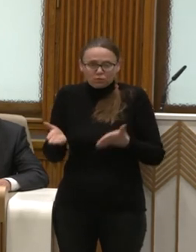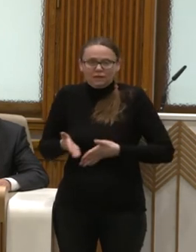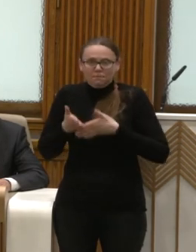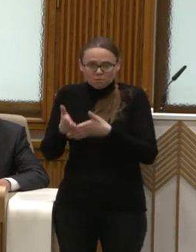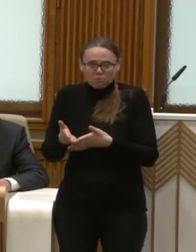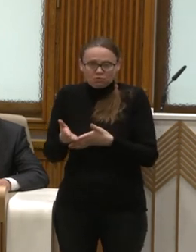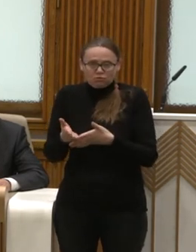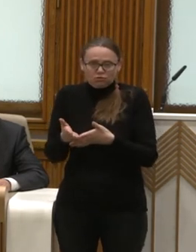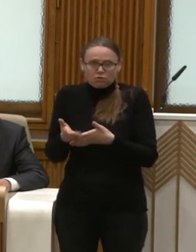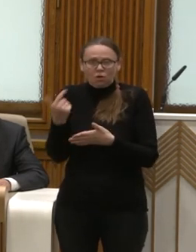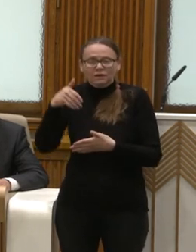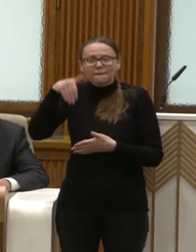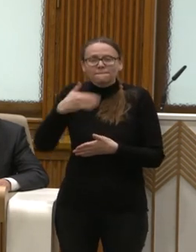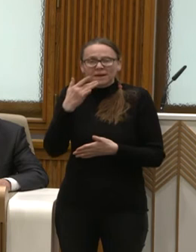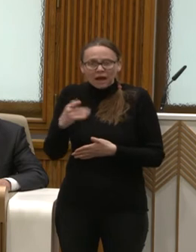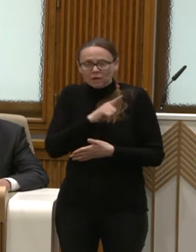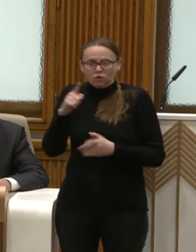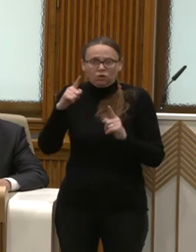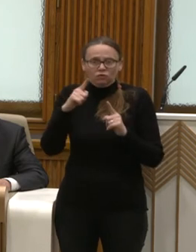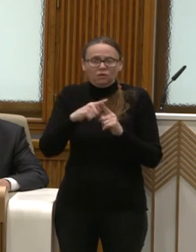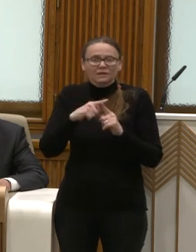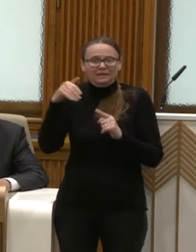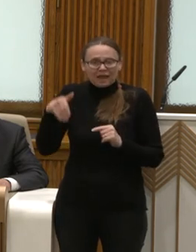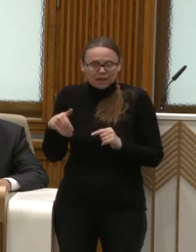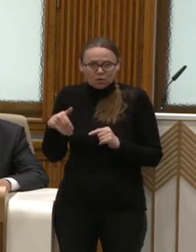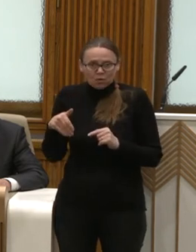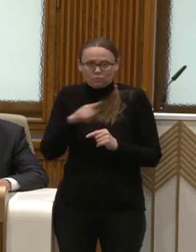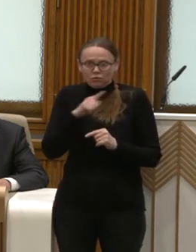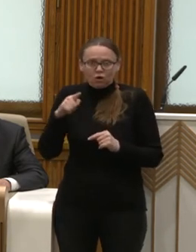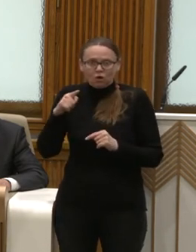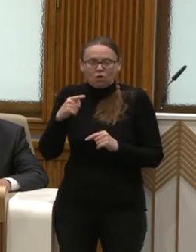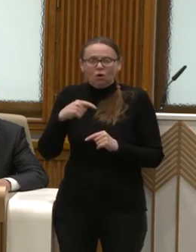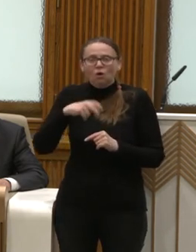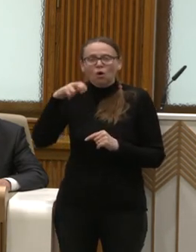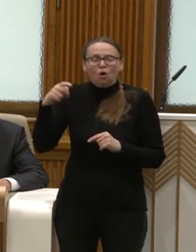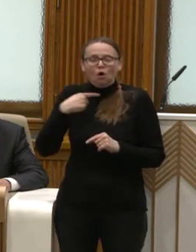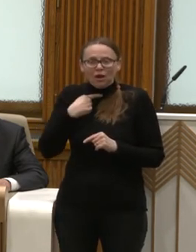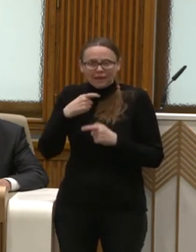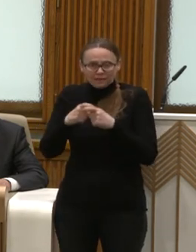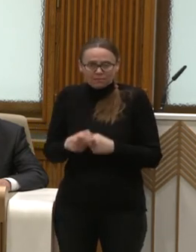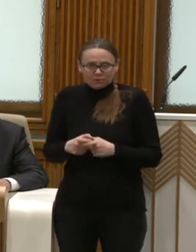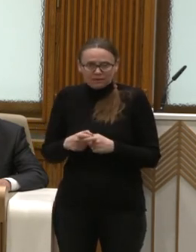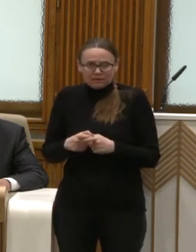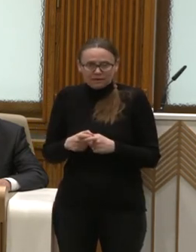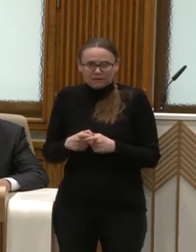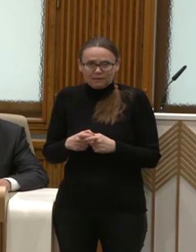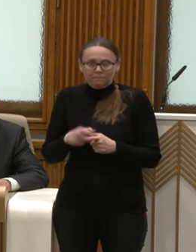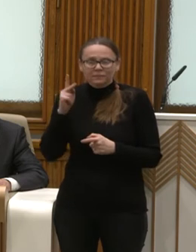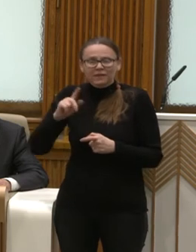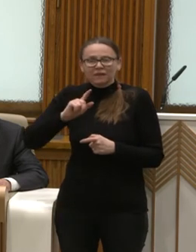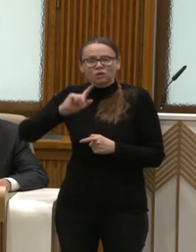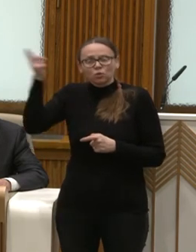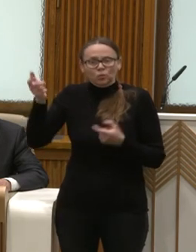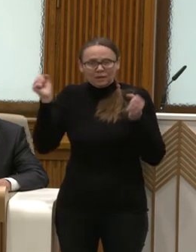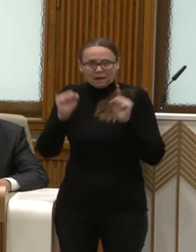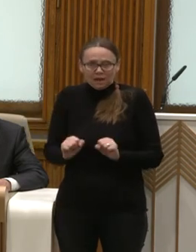od Mercatorja do Telekoma, do Gorenja. Podjetje Gorenje, ki je v tuji